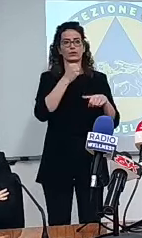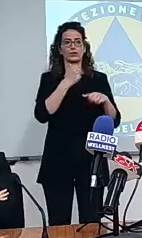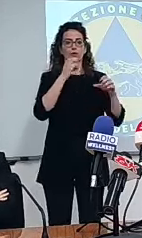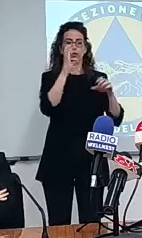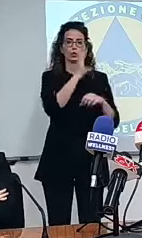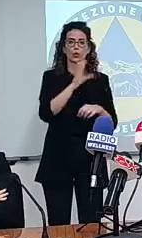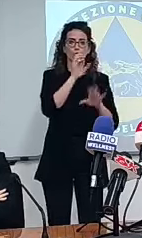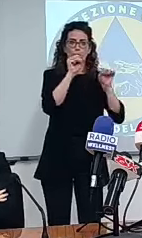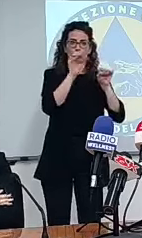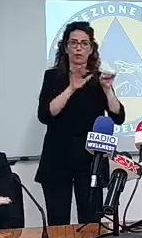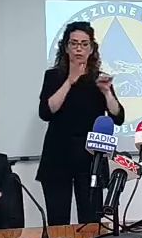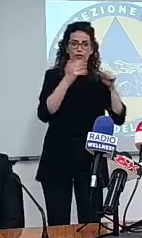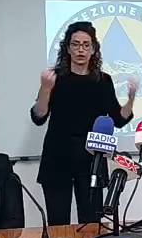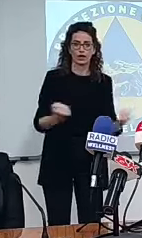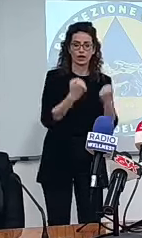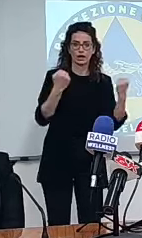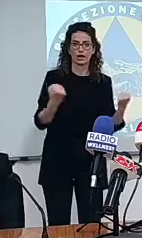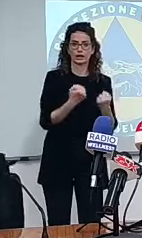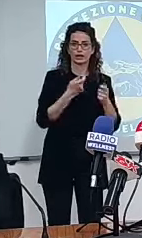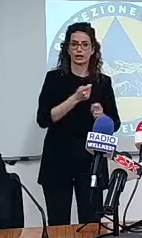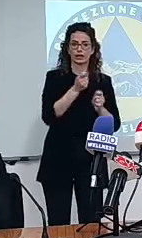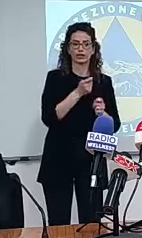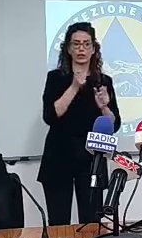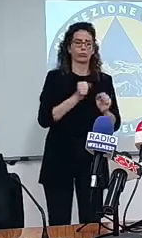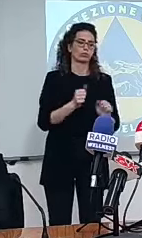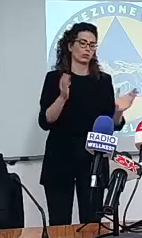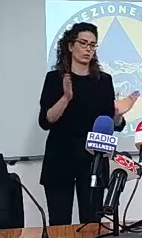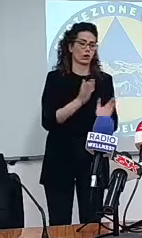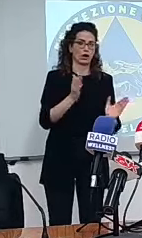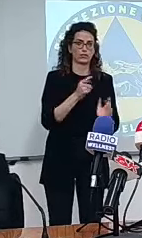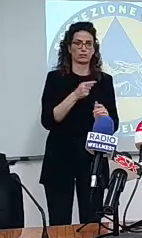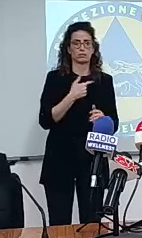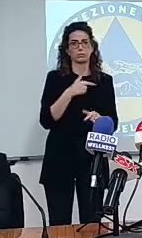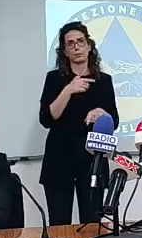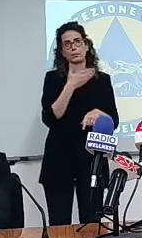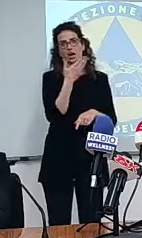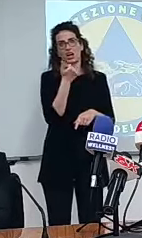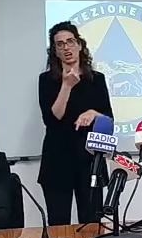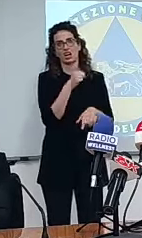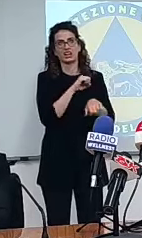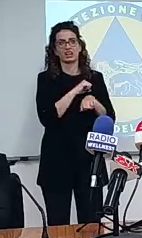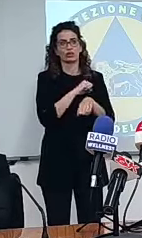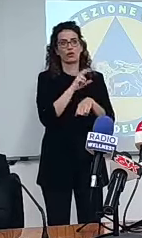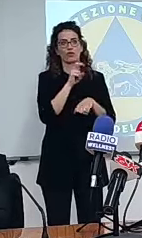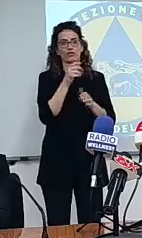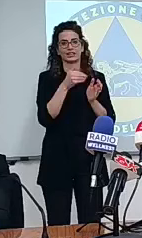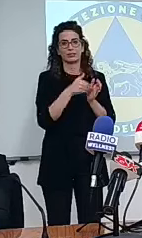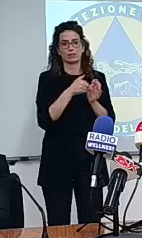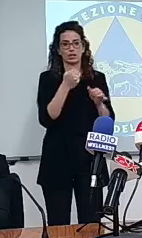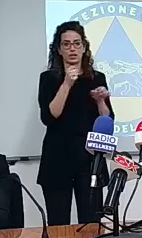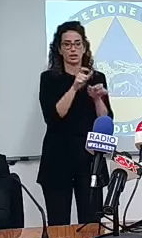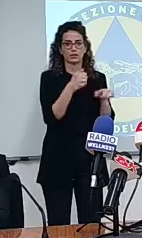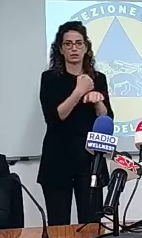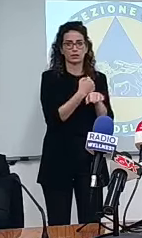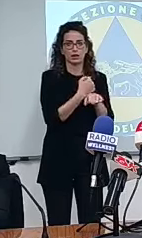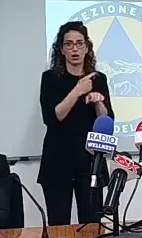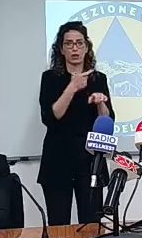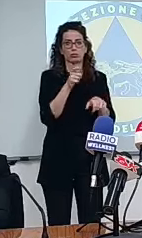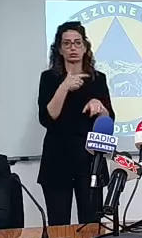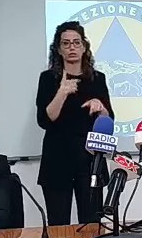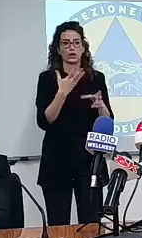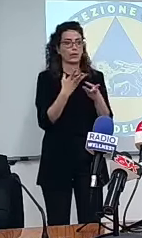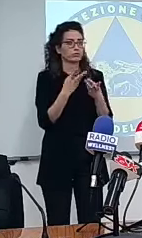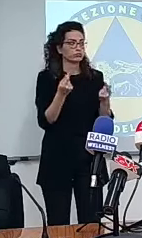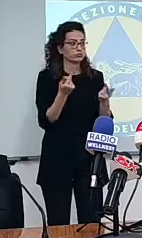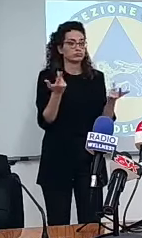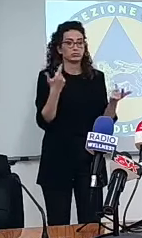facendo tutto l'impossibile, a parte il fatto che mancano, mi pare, 20.000 lavoratori, perché non si sa dove siano finiti, anche se abbiamo un